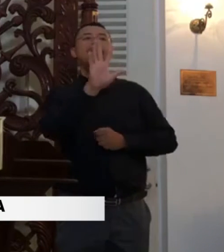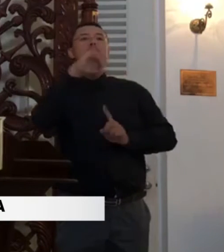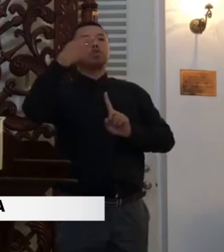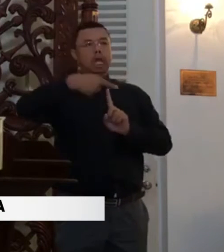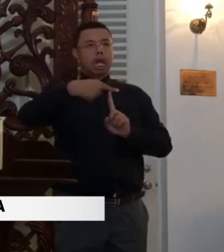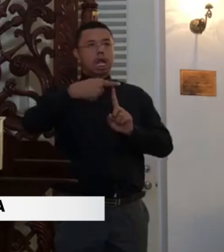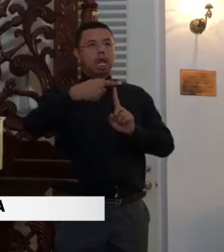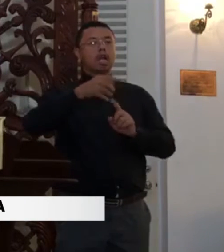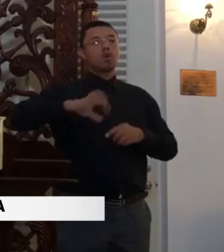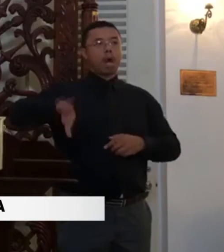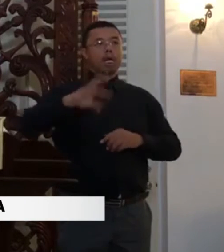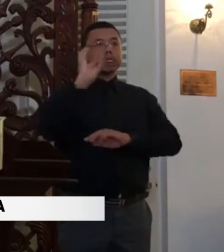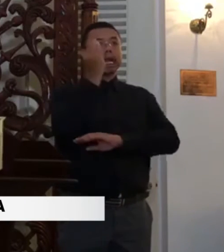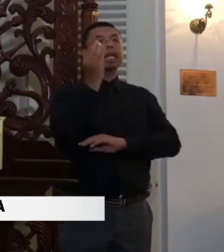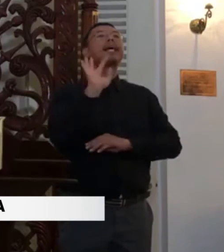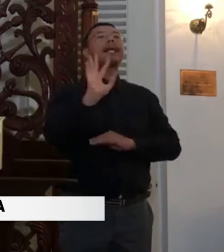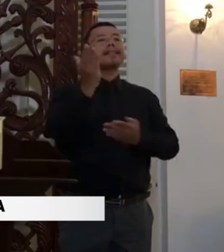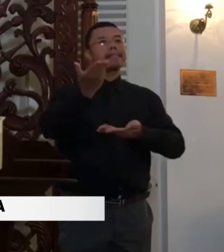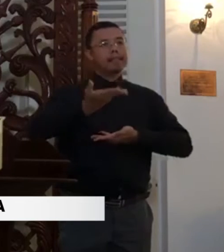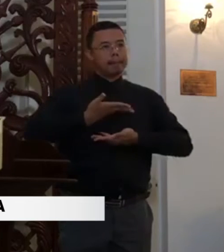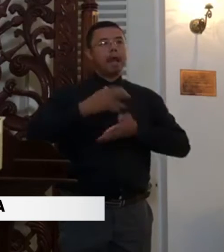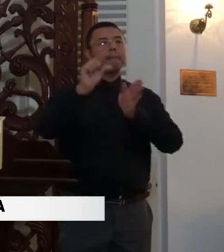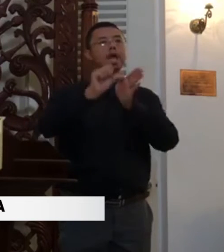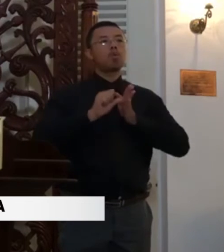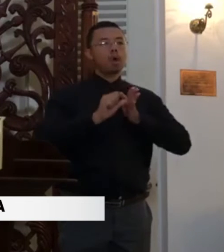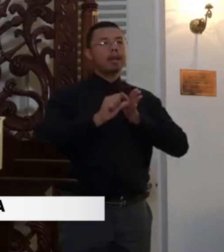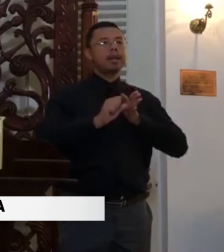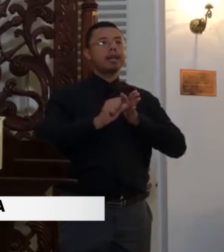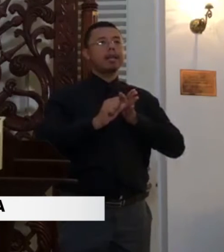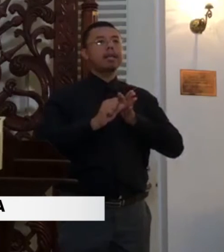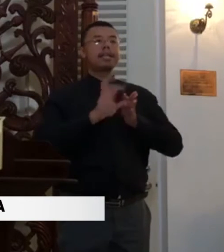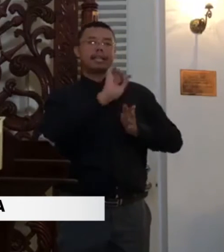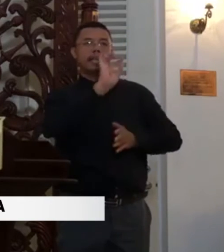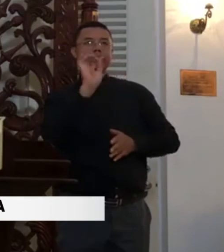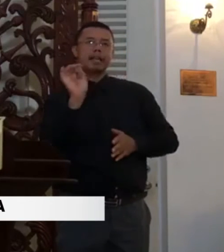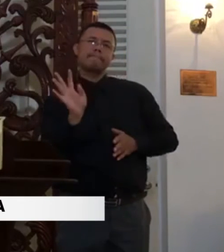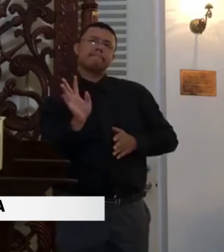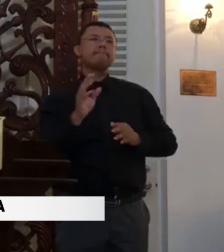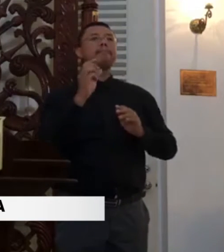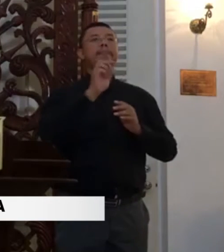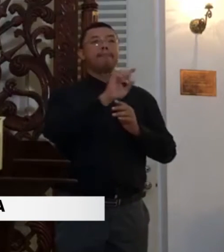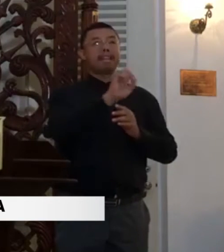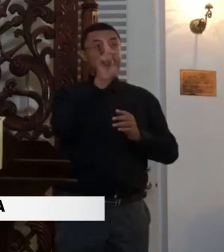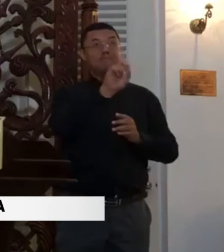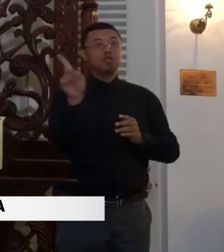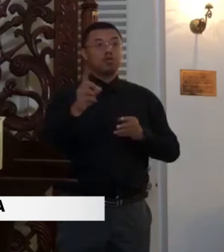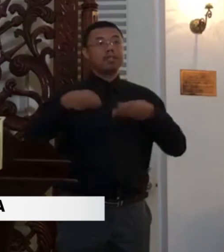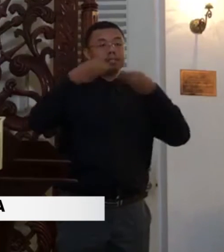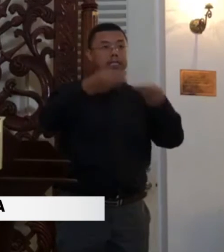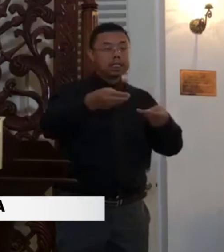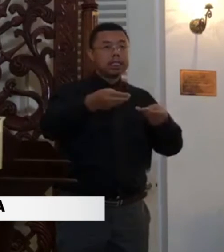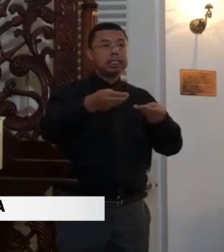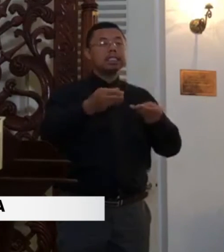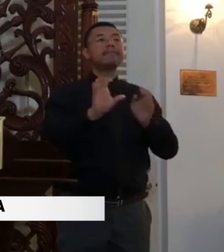keluarga di Jakarta yang akan mendapatkan bantuan secara rutin diberikan tiap minggu dalam